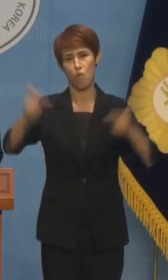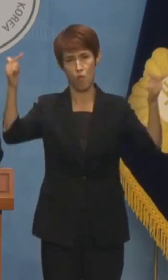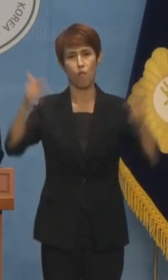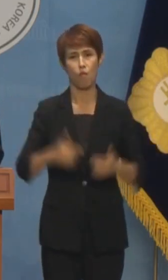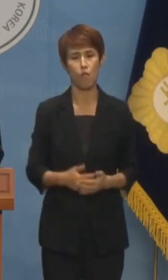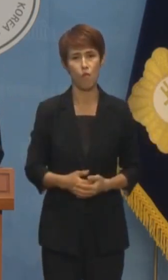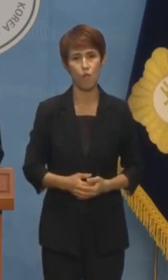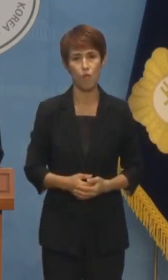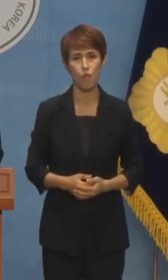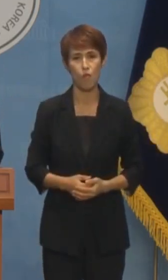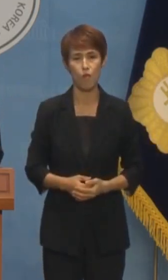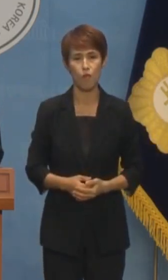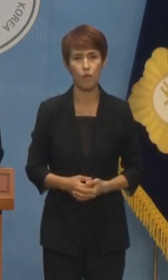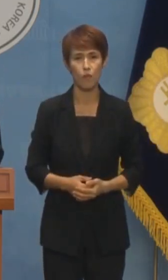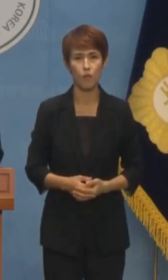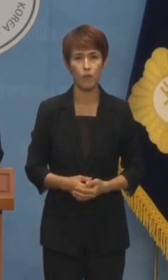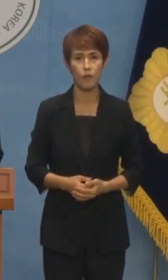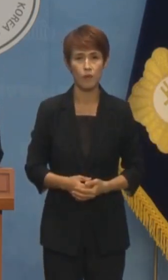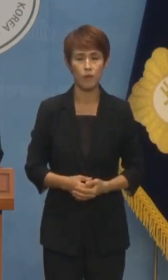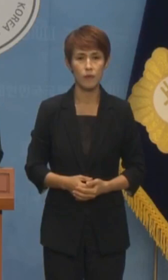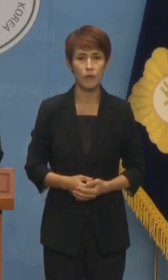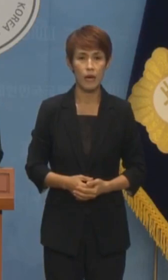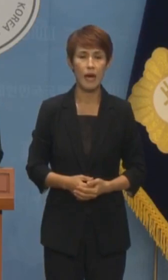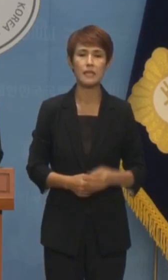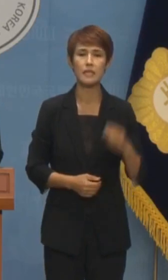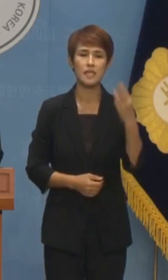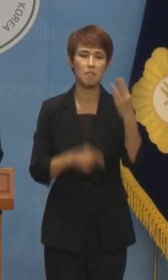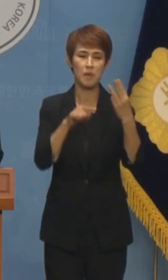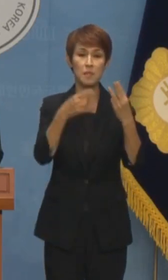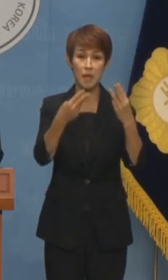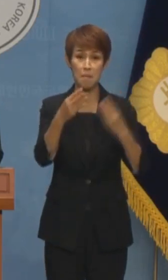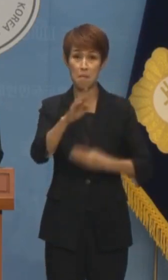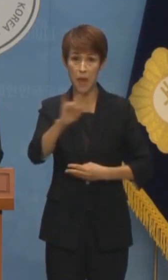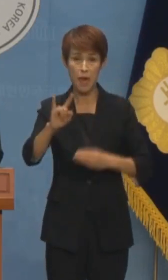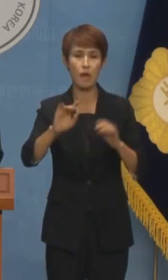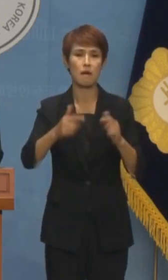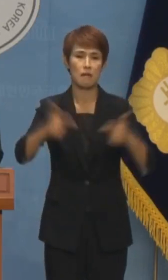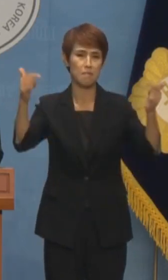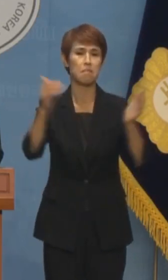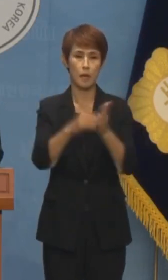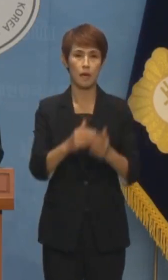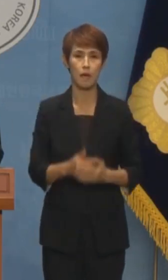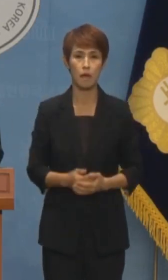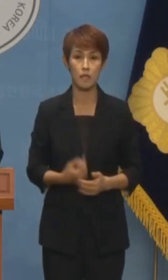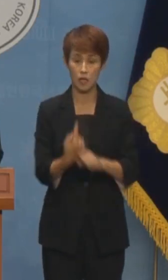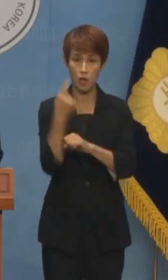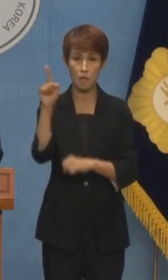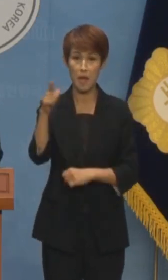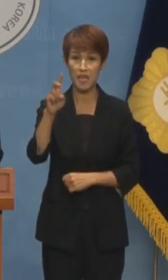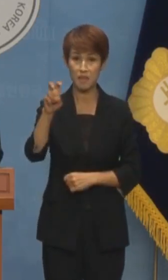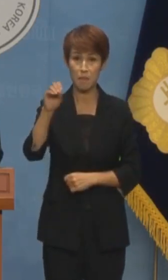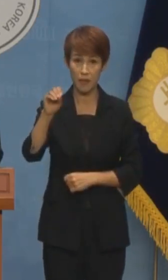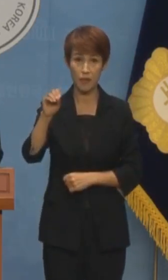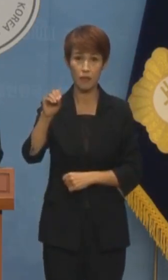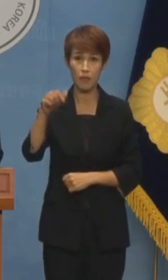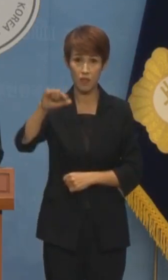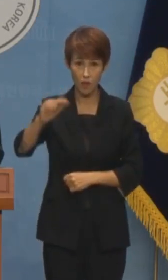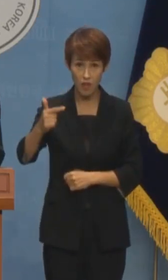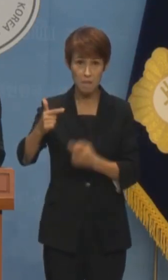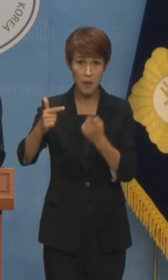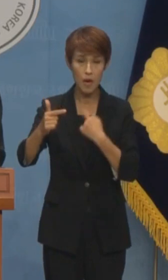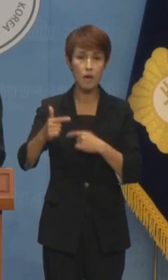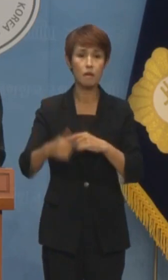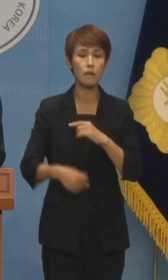3.3배 폭증했습니다. 특히 작년 기준 120만 건의 전체 처방 내역 중 10대, 20대를 대상으로 한 처방이